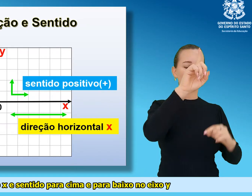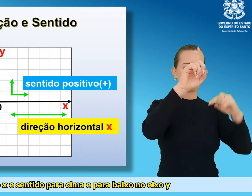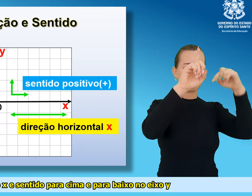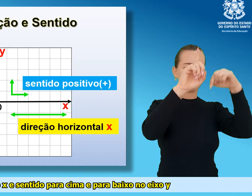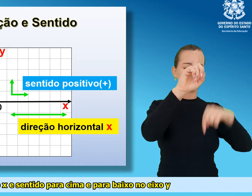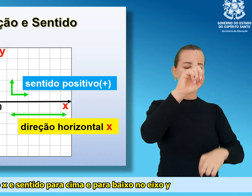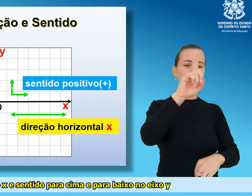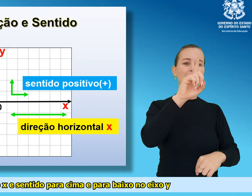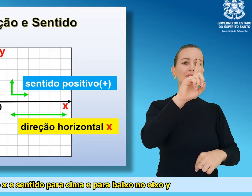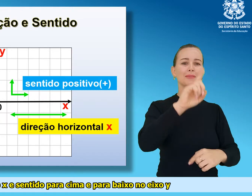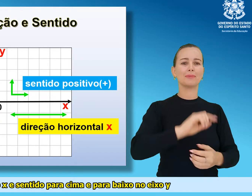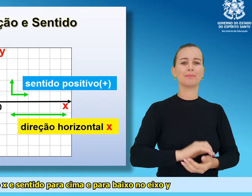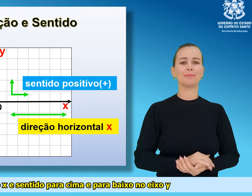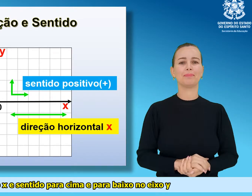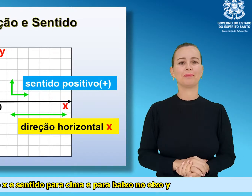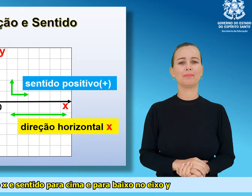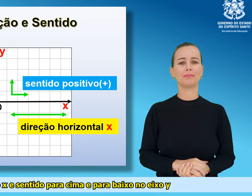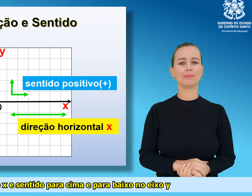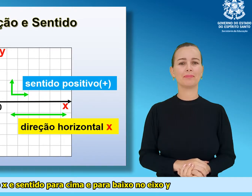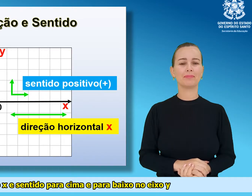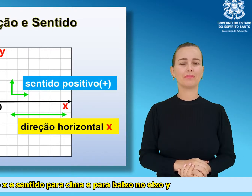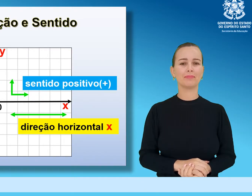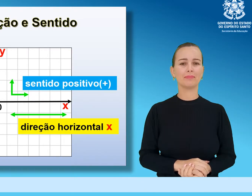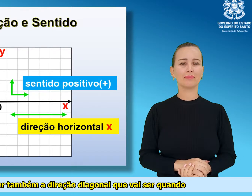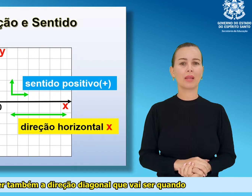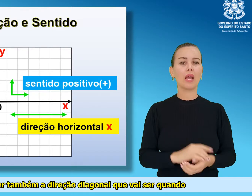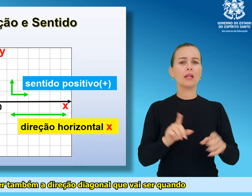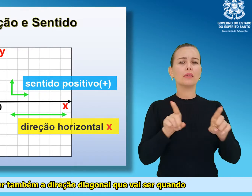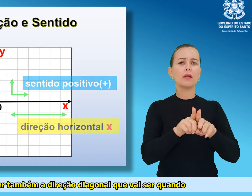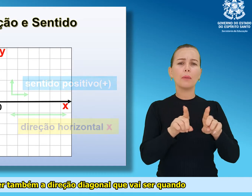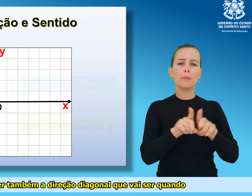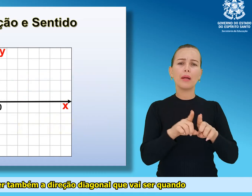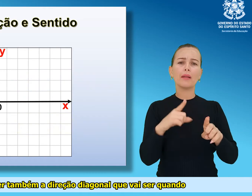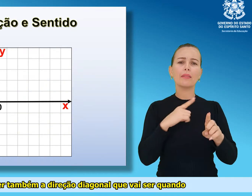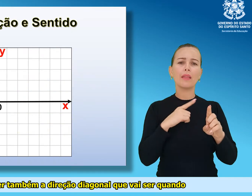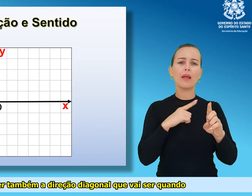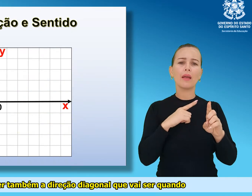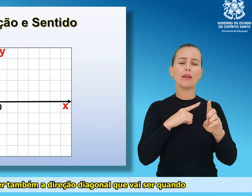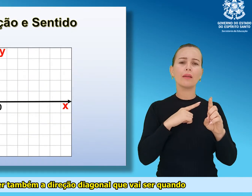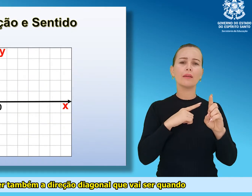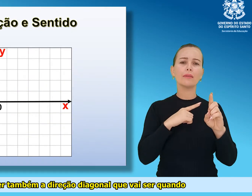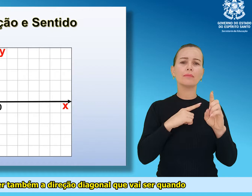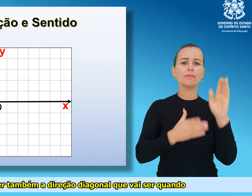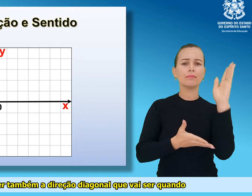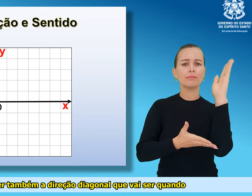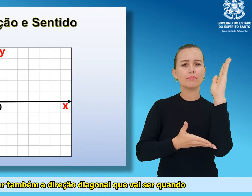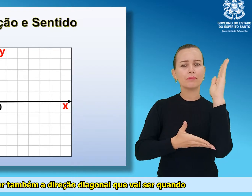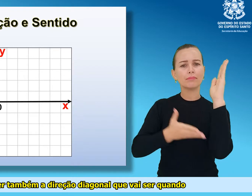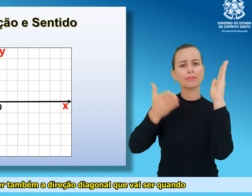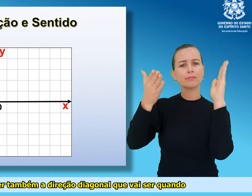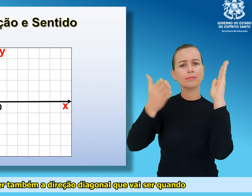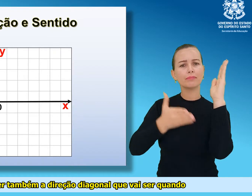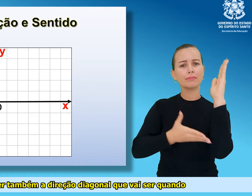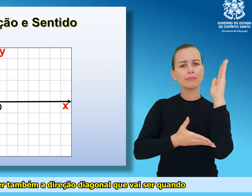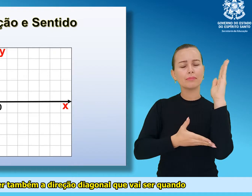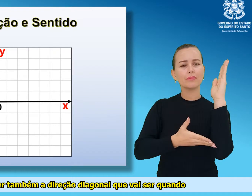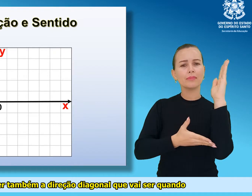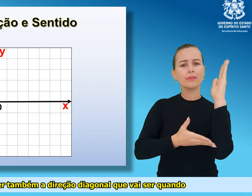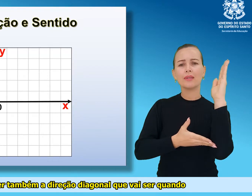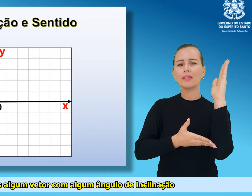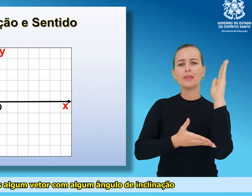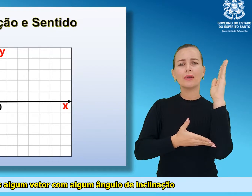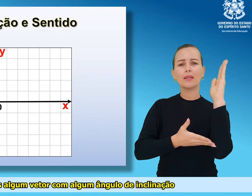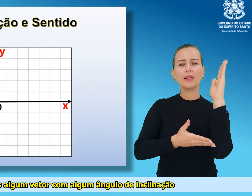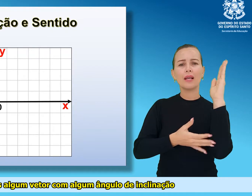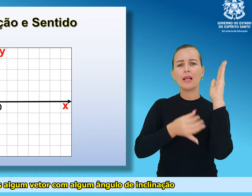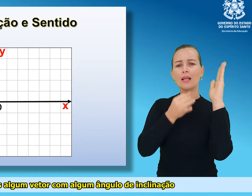cima e para baixo no eixo y. Podemos ter também a direção diagonal, que vai ser